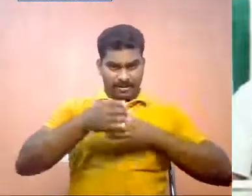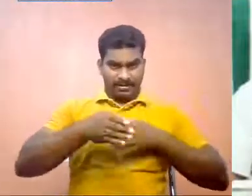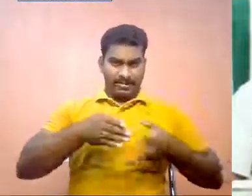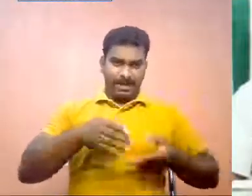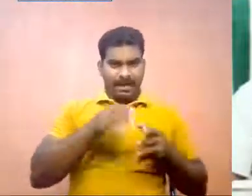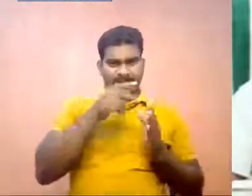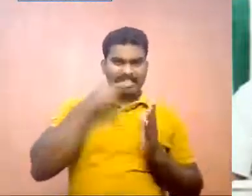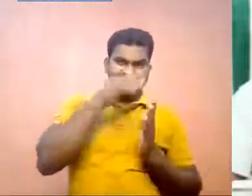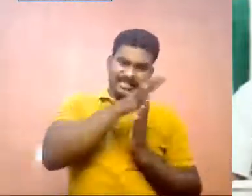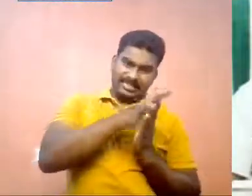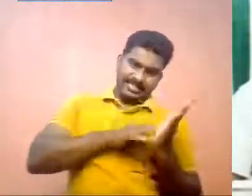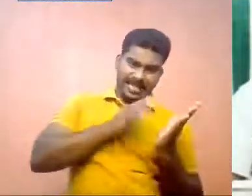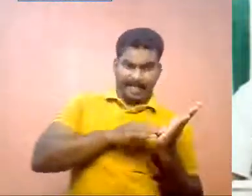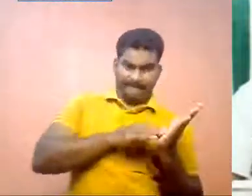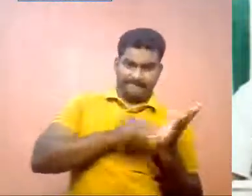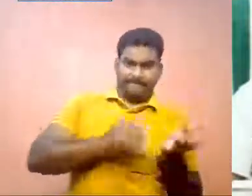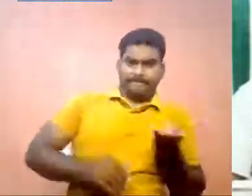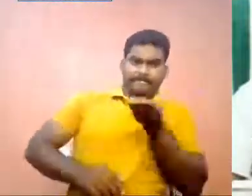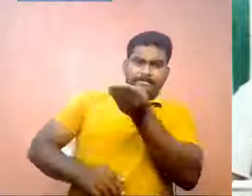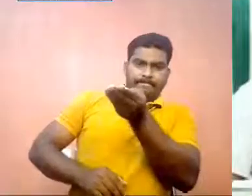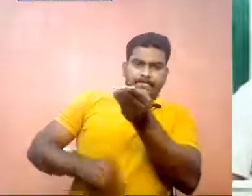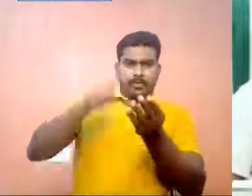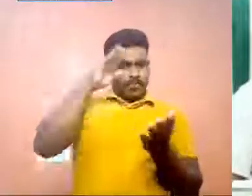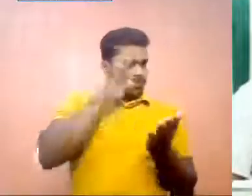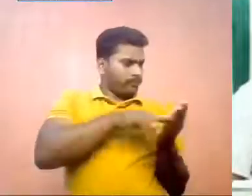ഉദ്ദിഷ്ട കാര്യത്തിന് അയക്കാവുന്നതാണ്.